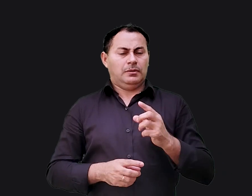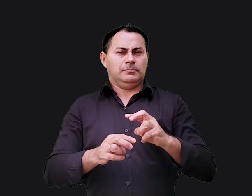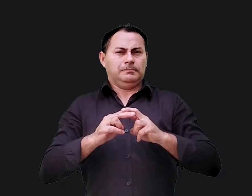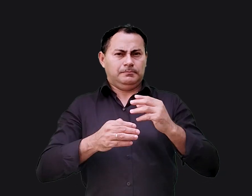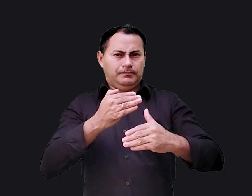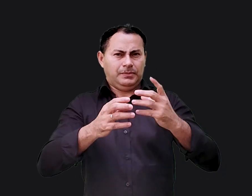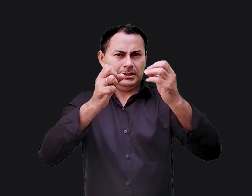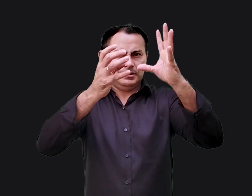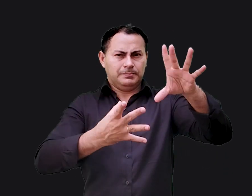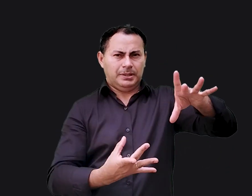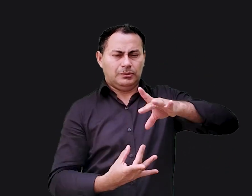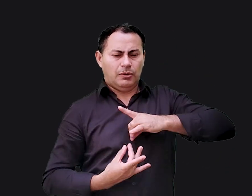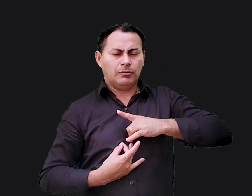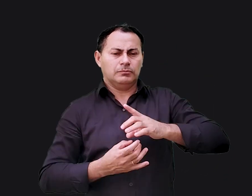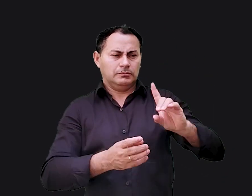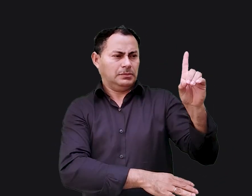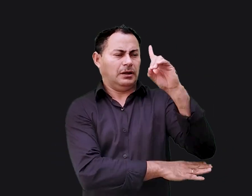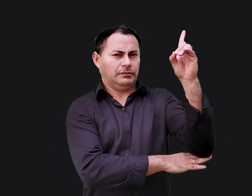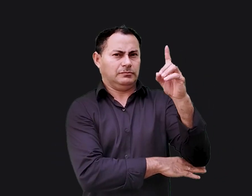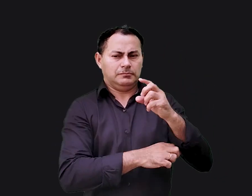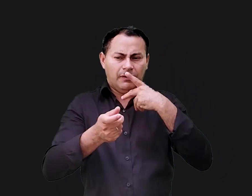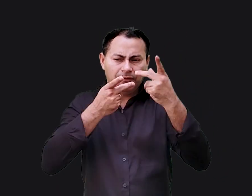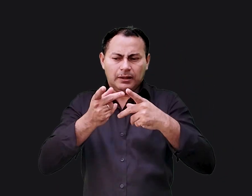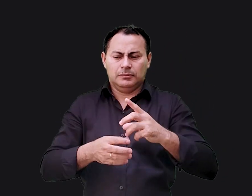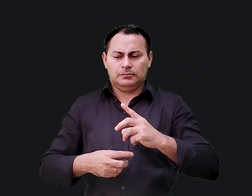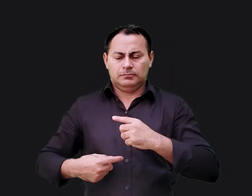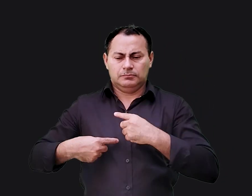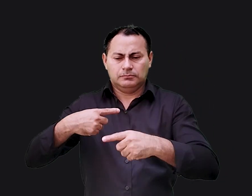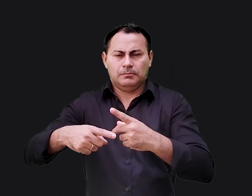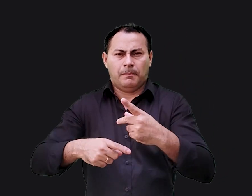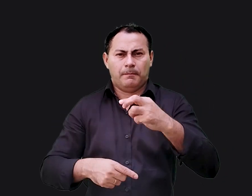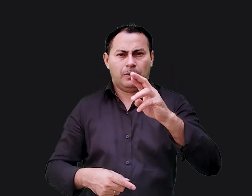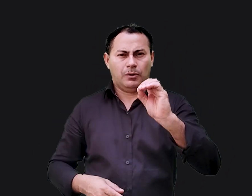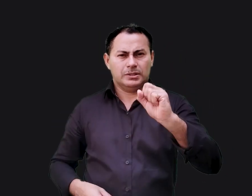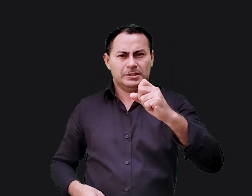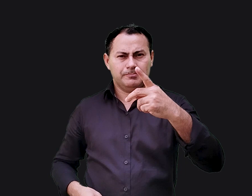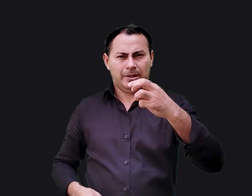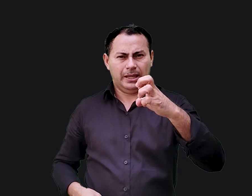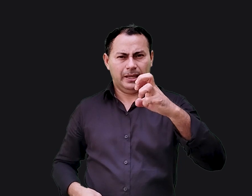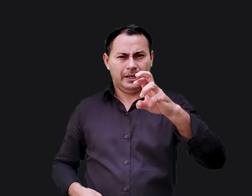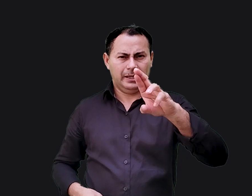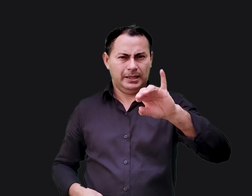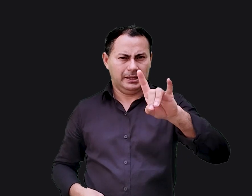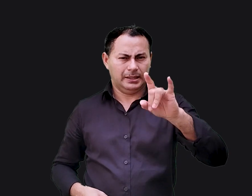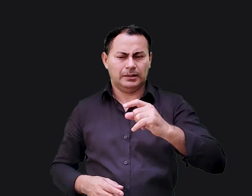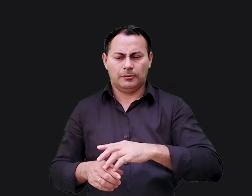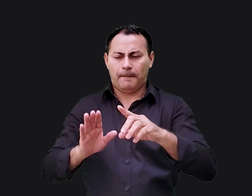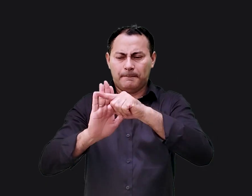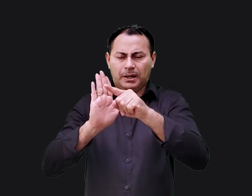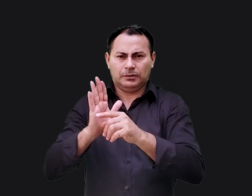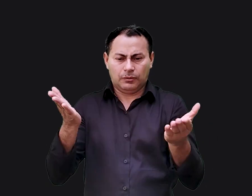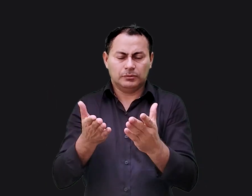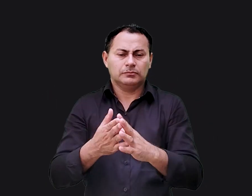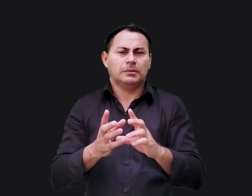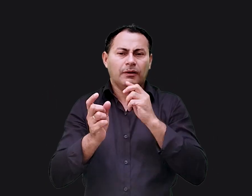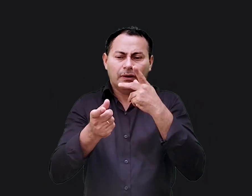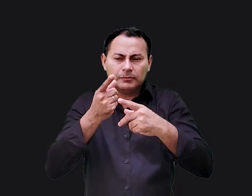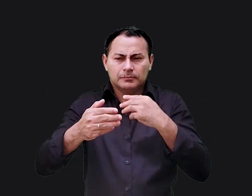à prosperidade espiritual. Davi não se referia à prosperidade no plano material. Pode ser que ele não estivesse se referindo